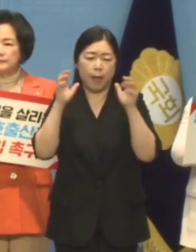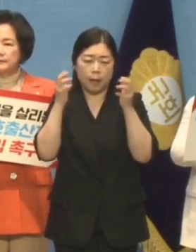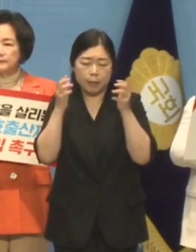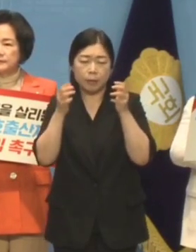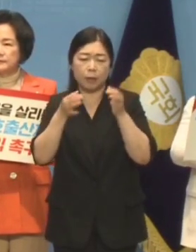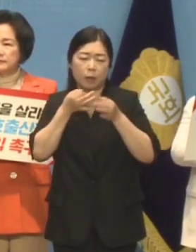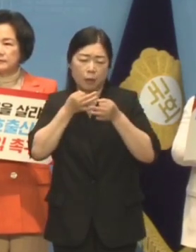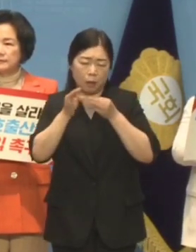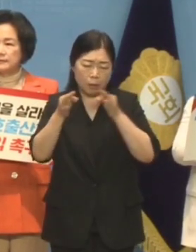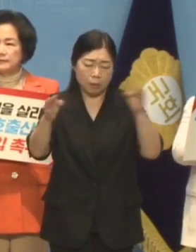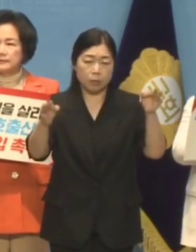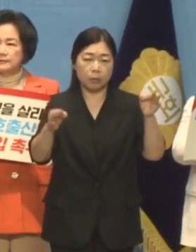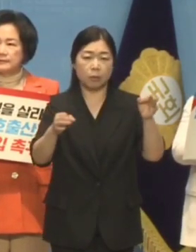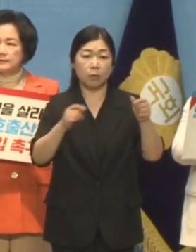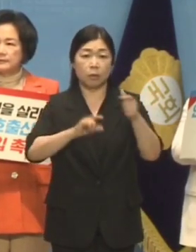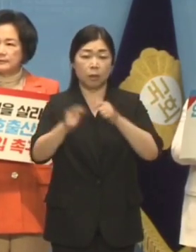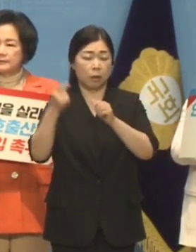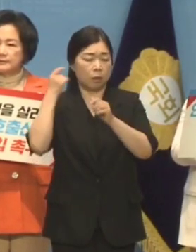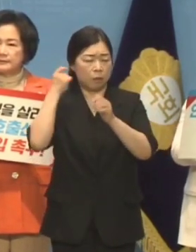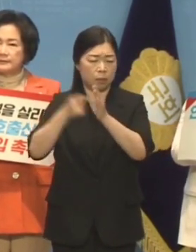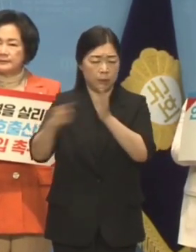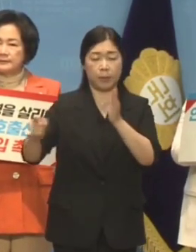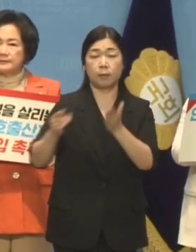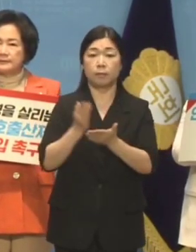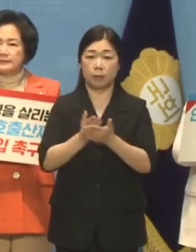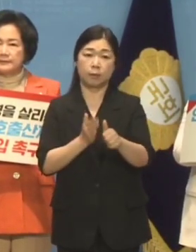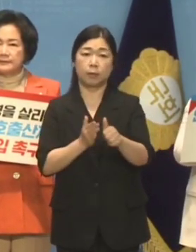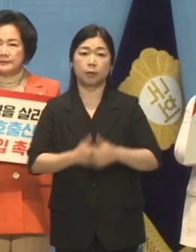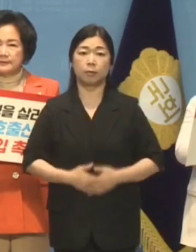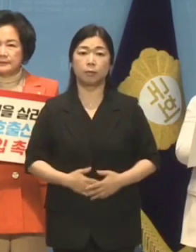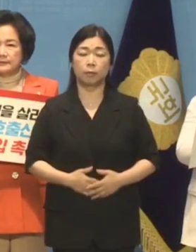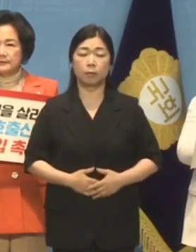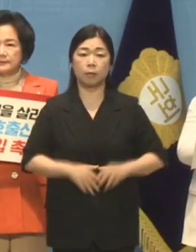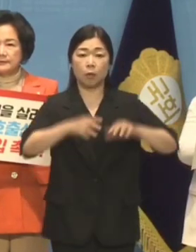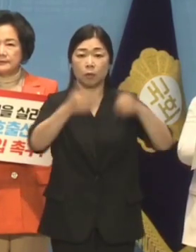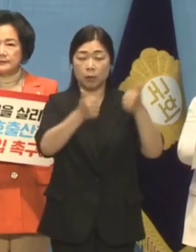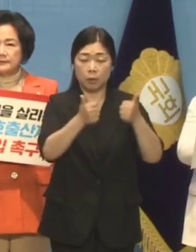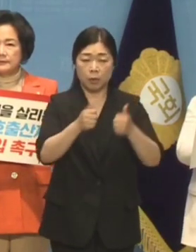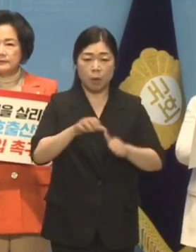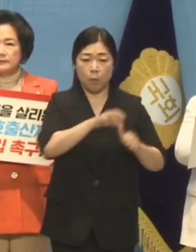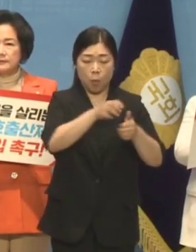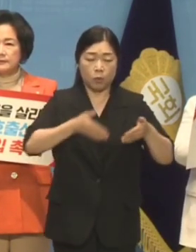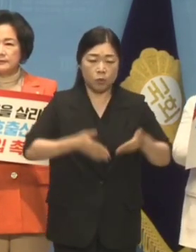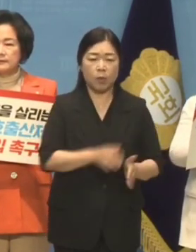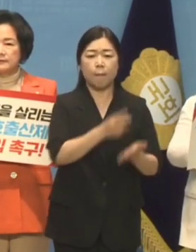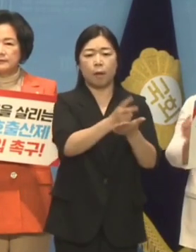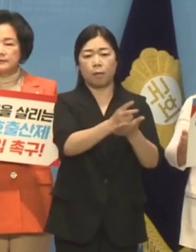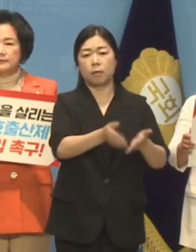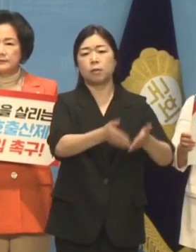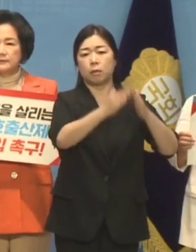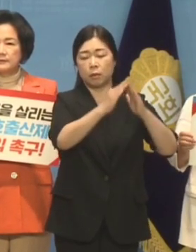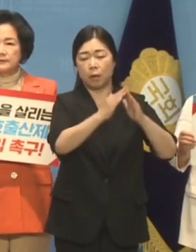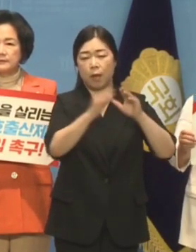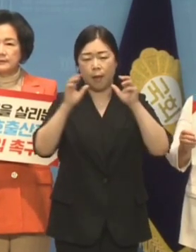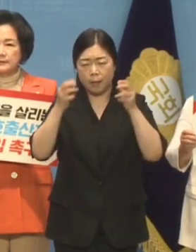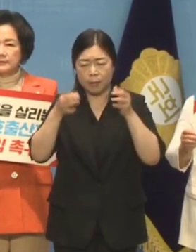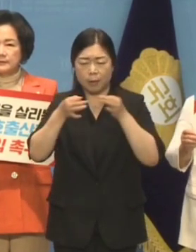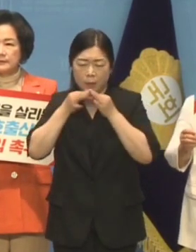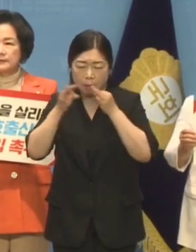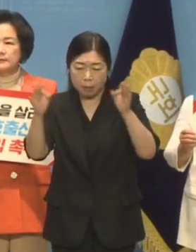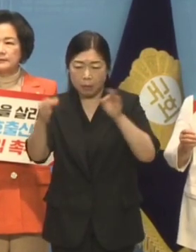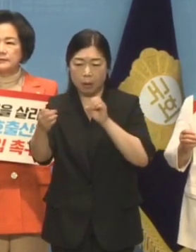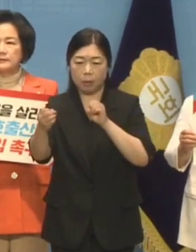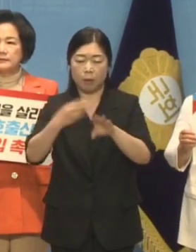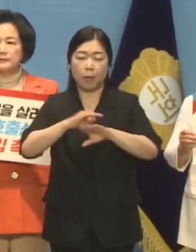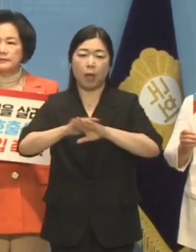넘어가는 절규를 더 이상 외면해서는 안 됩니다. 국회는 보호출산 입법으로 아기들의 울음에 반드시 응답해야